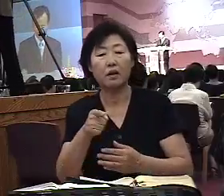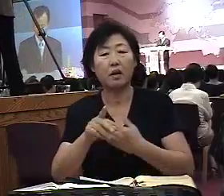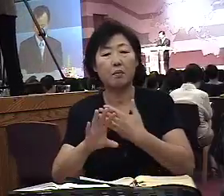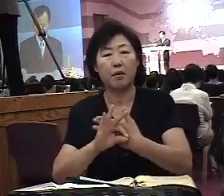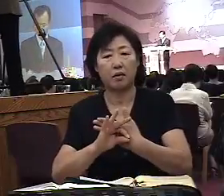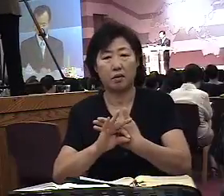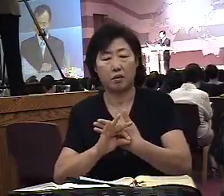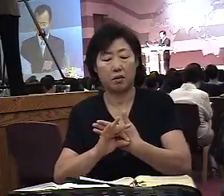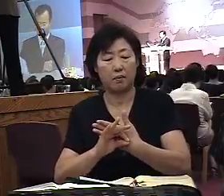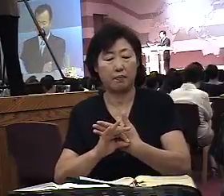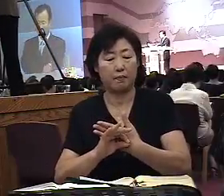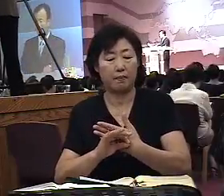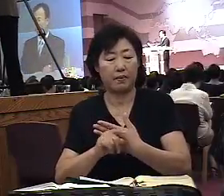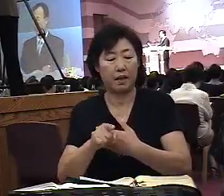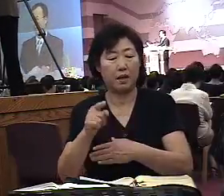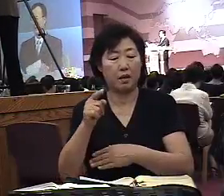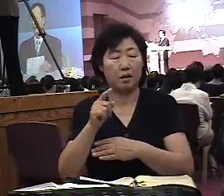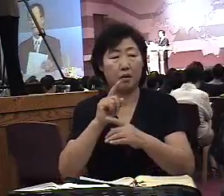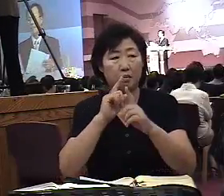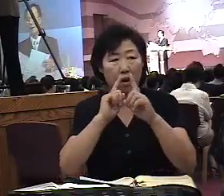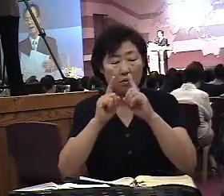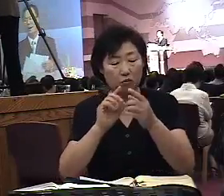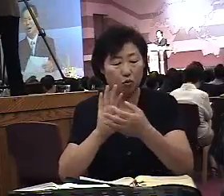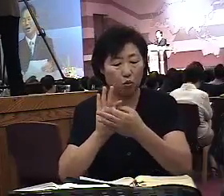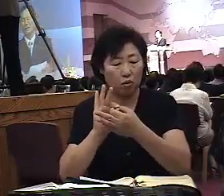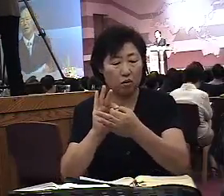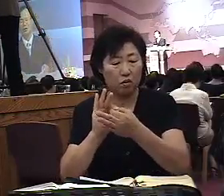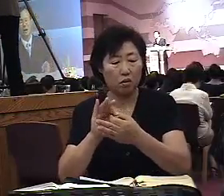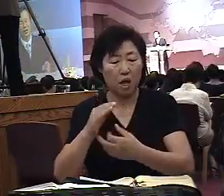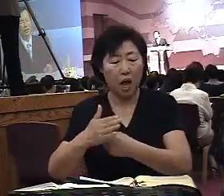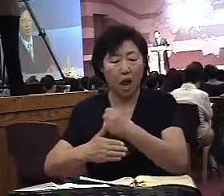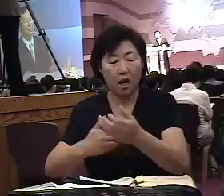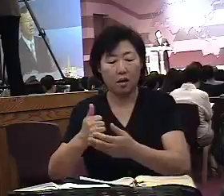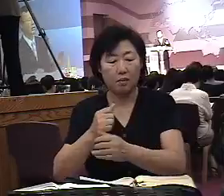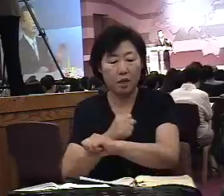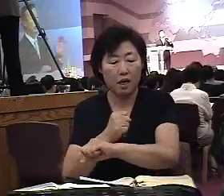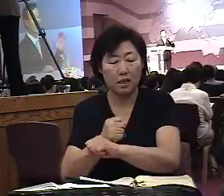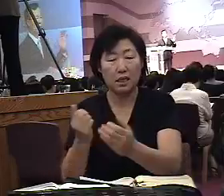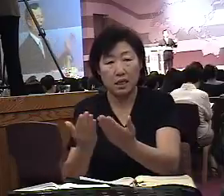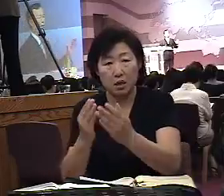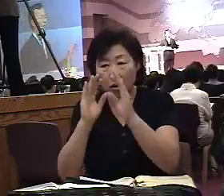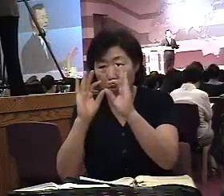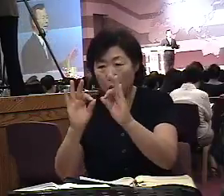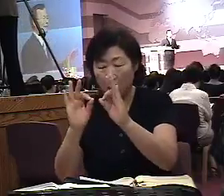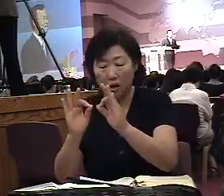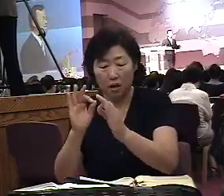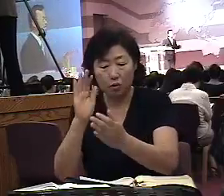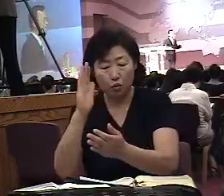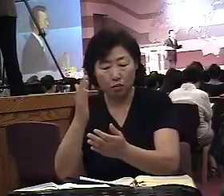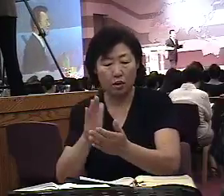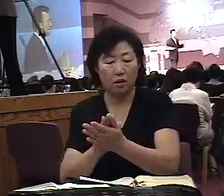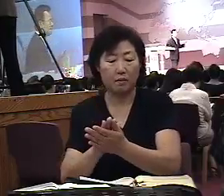그렇다면 이 말씀을 통해 하나님께서 하시는 일을 우리가 보아야 됩니다.